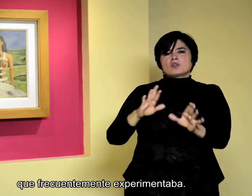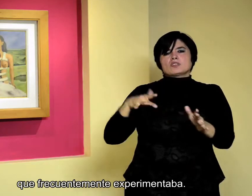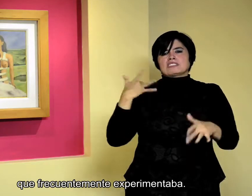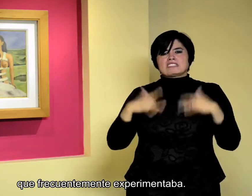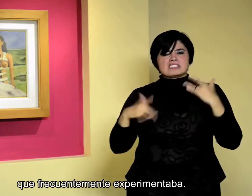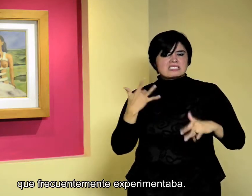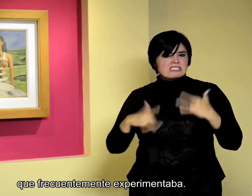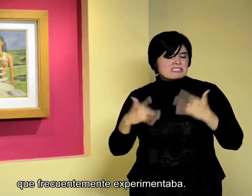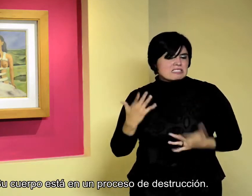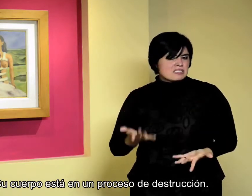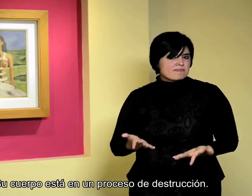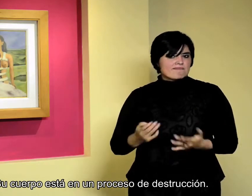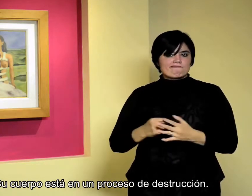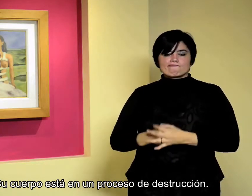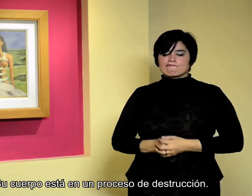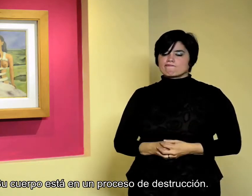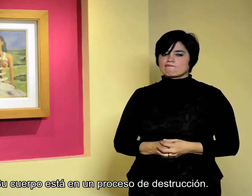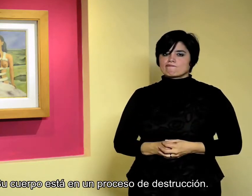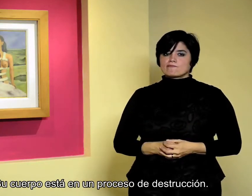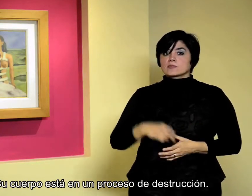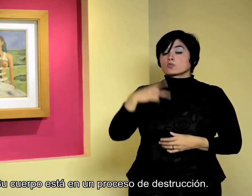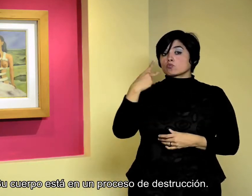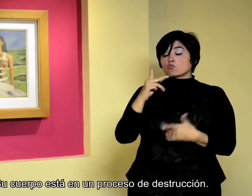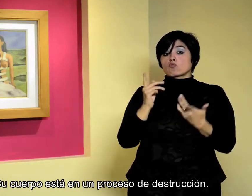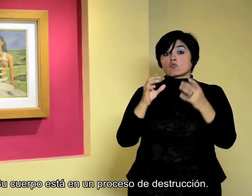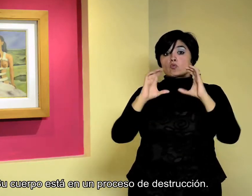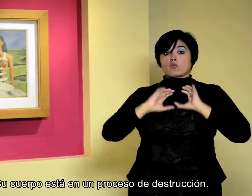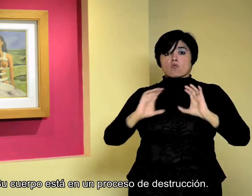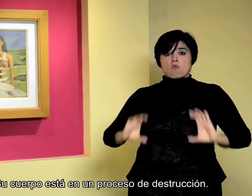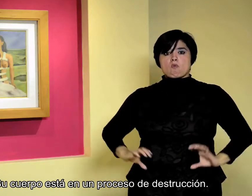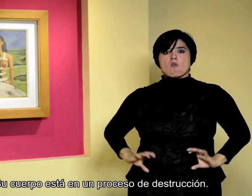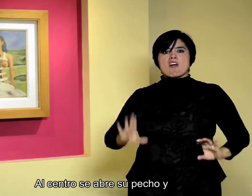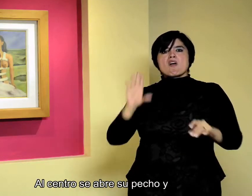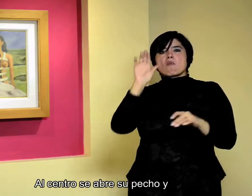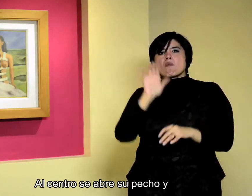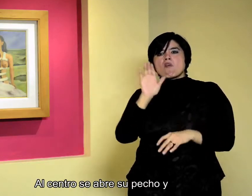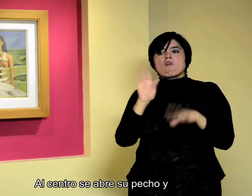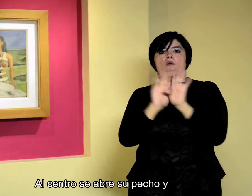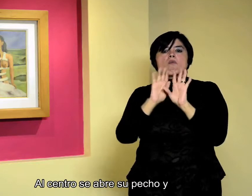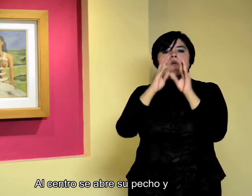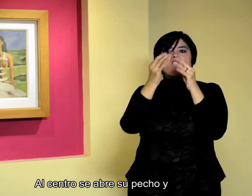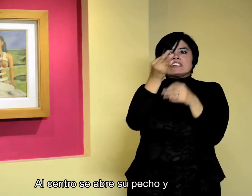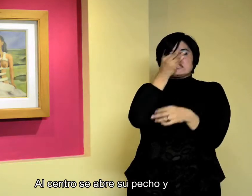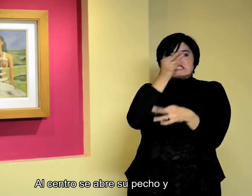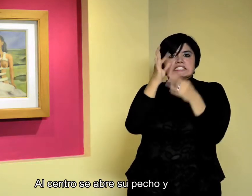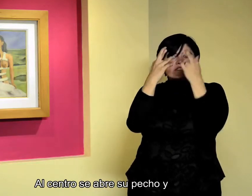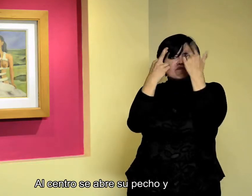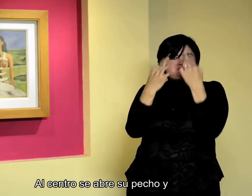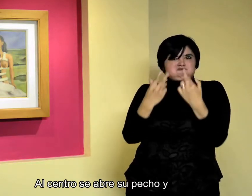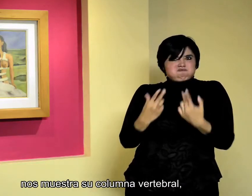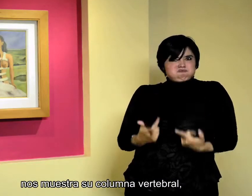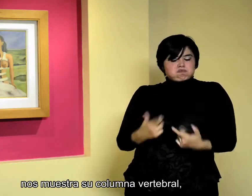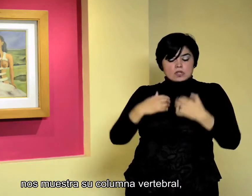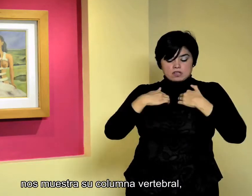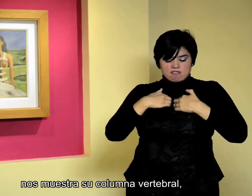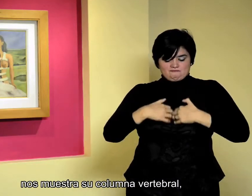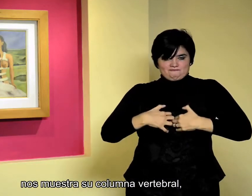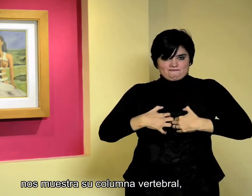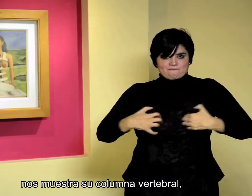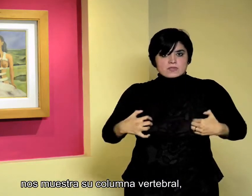experimentaba. Su cuerpo está en un proceso de destrucción. Al centro se abre su pecho y nos muestra su columna